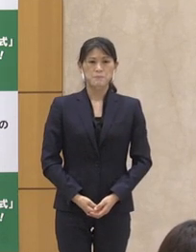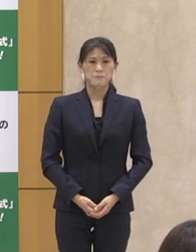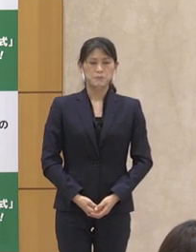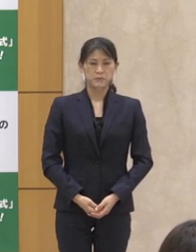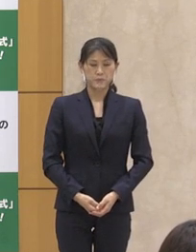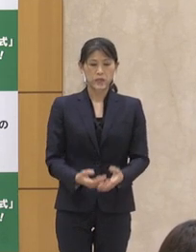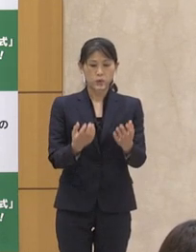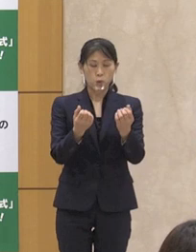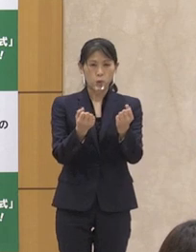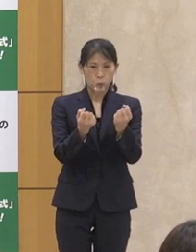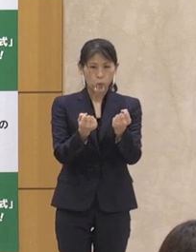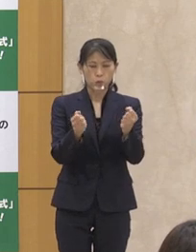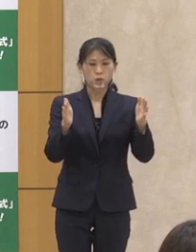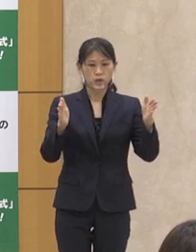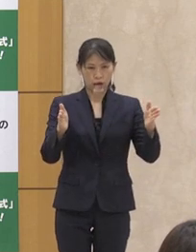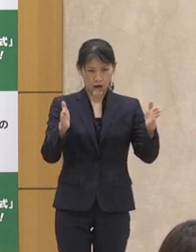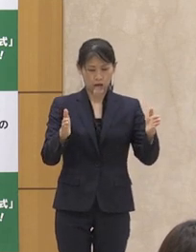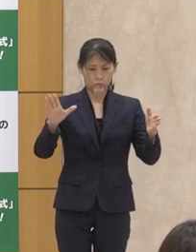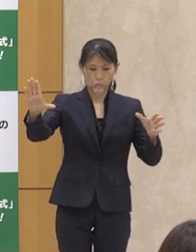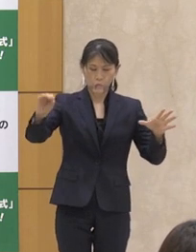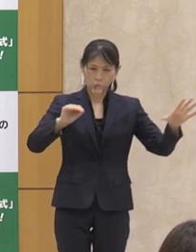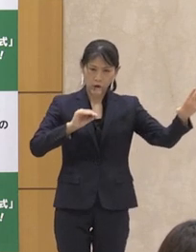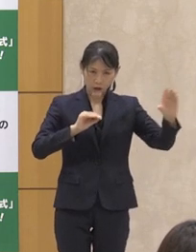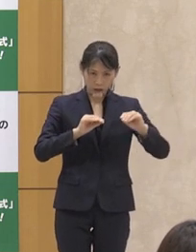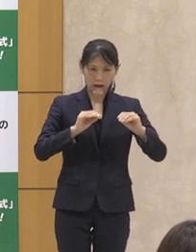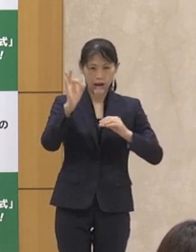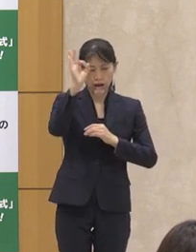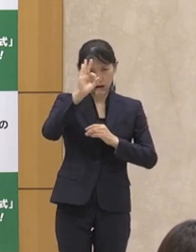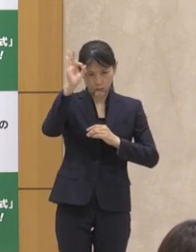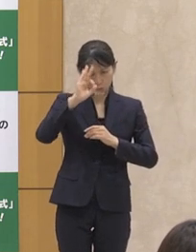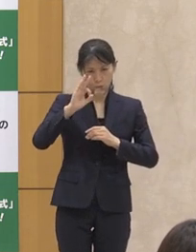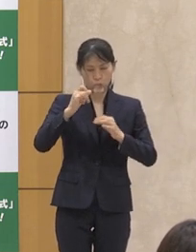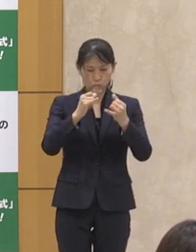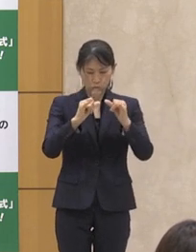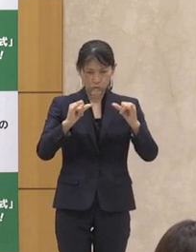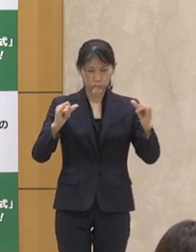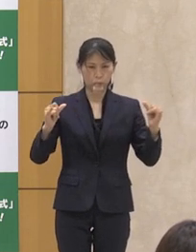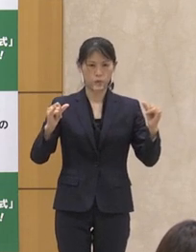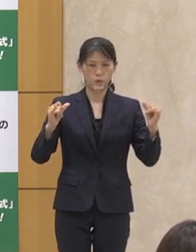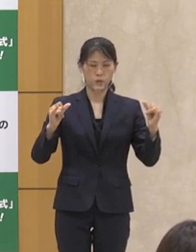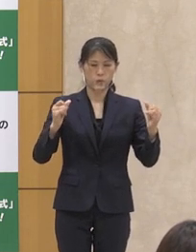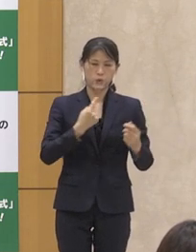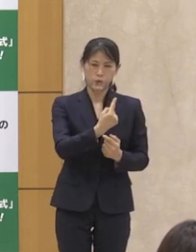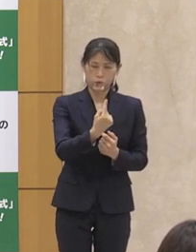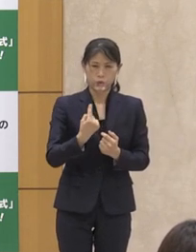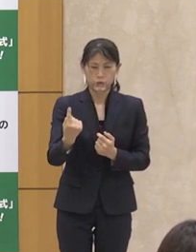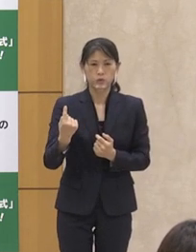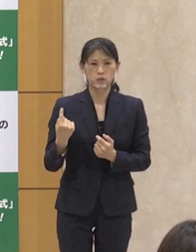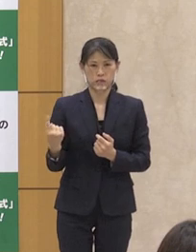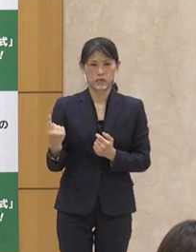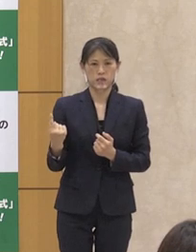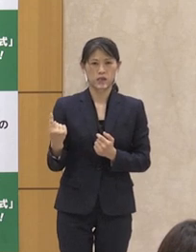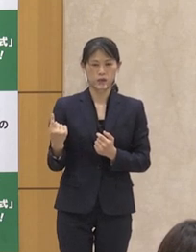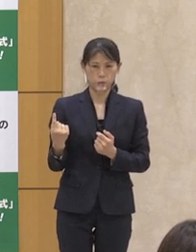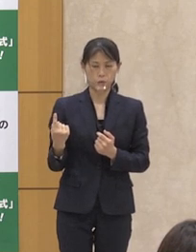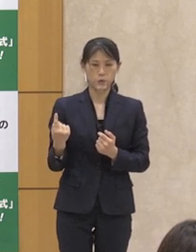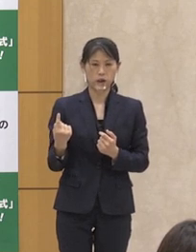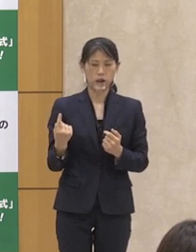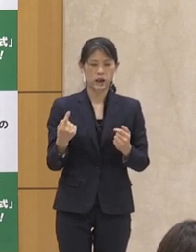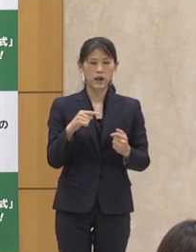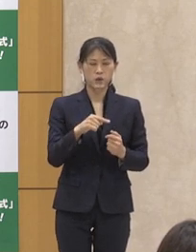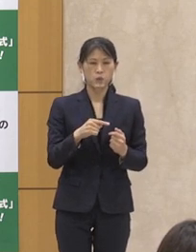お盆期間中の帰省や行楽客の推移につきまして、8月8日から16日の9日